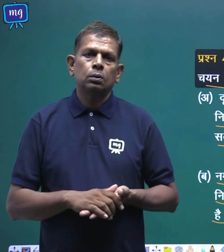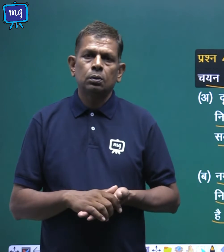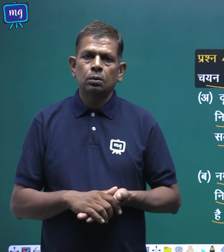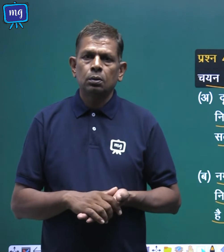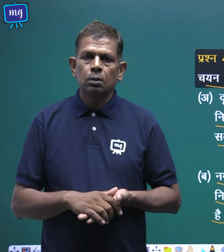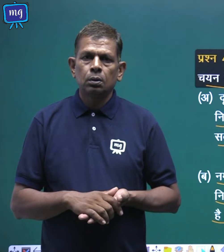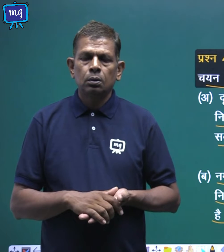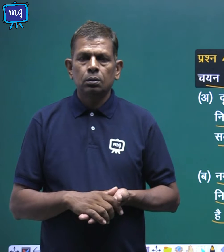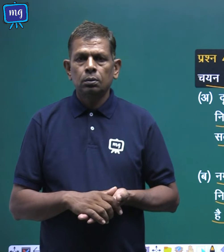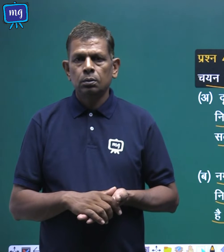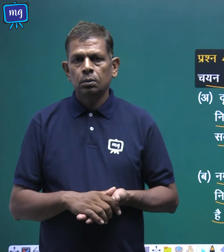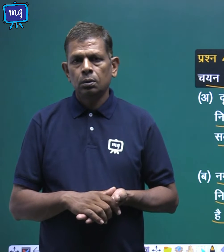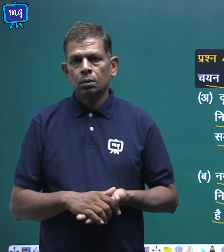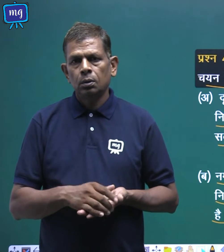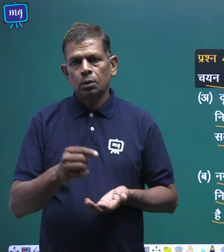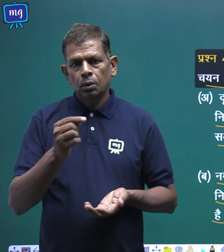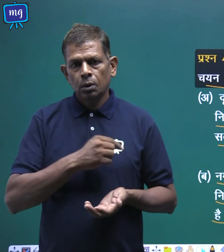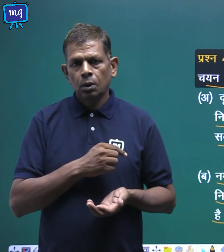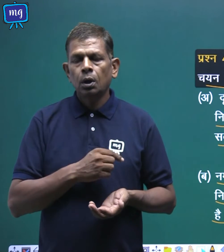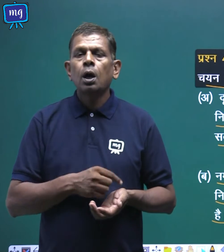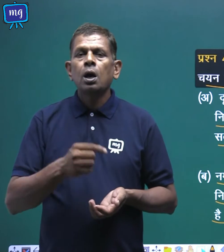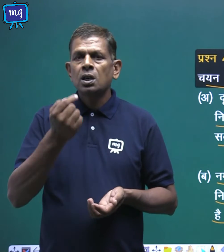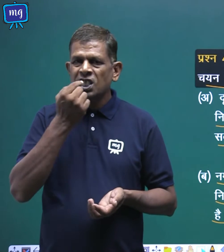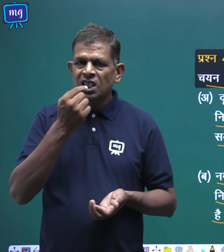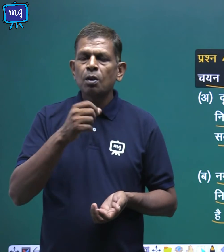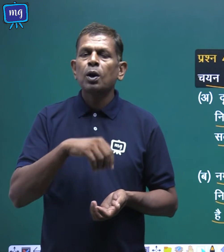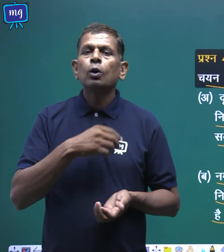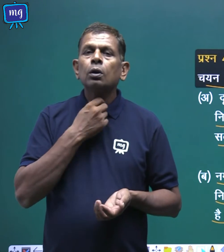थे। तो यहाँ नमक और चीनी को